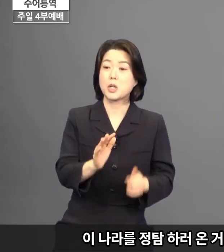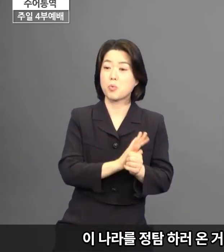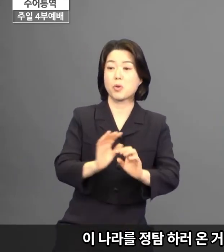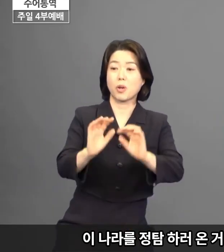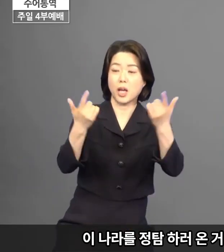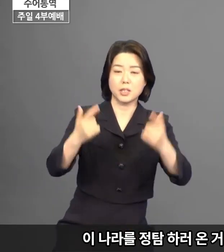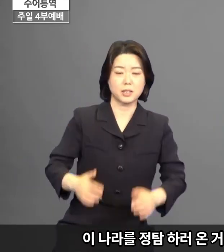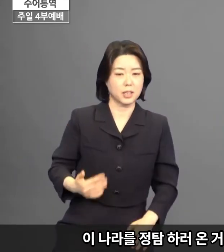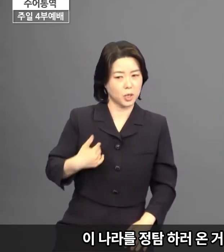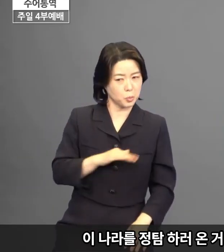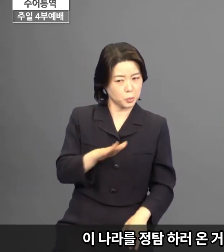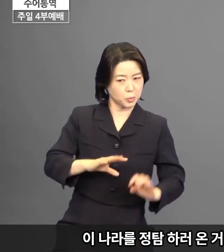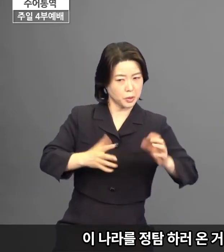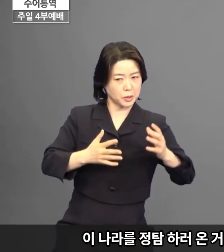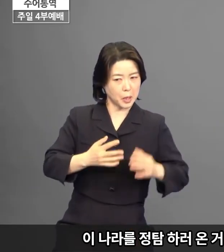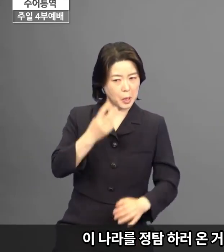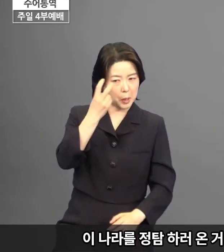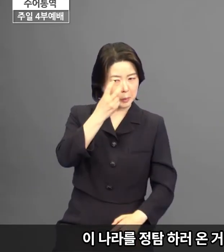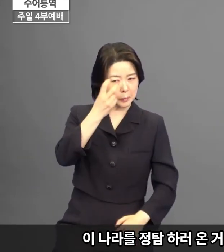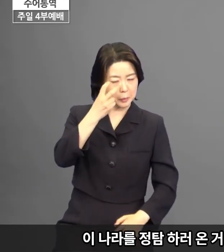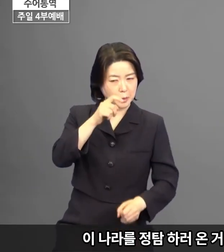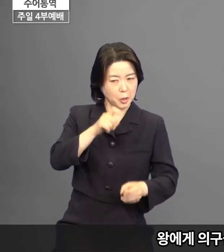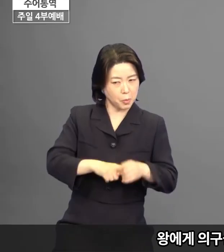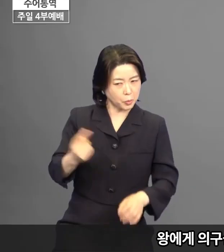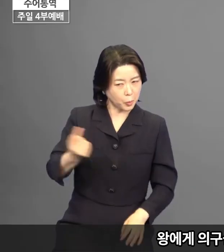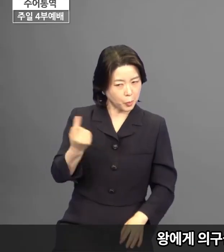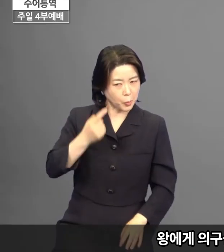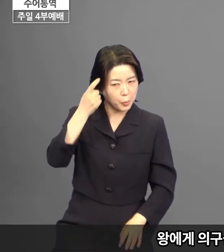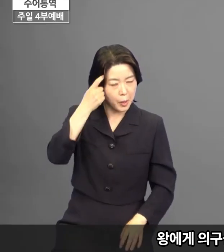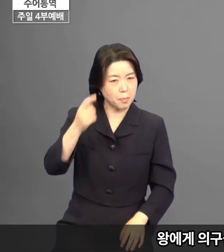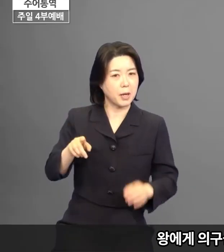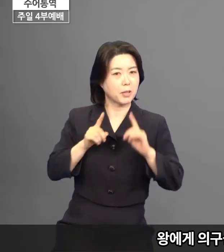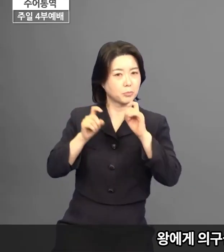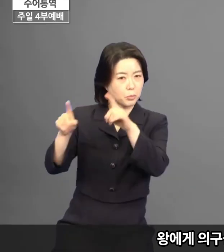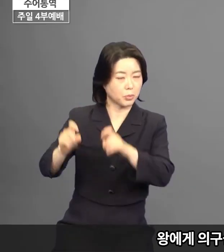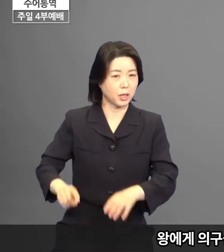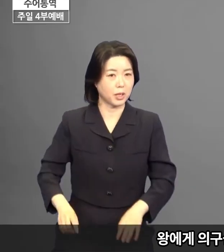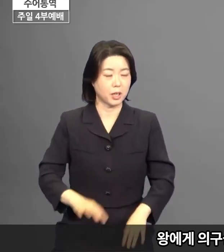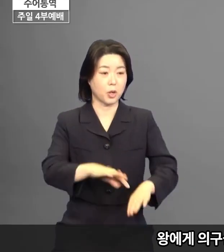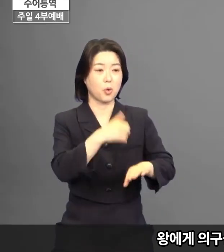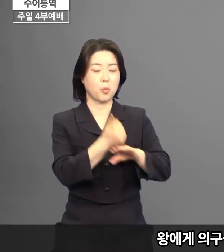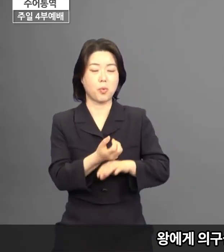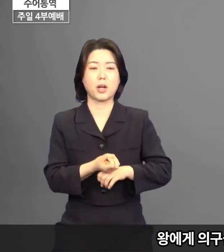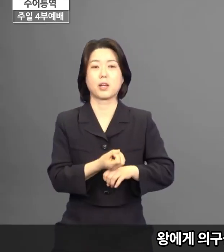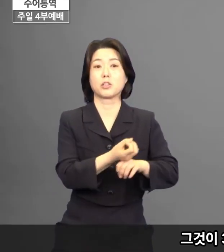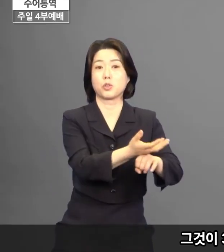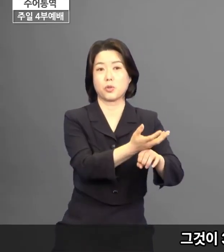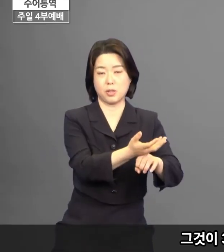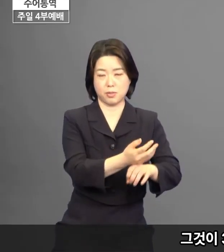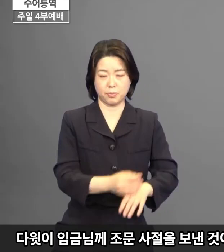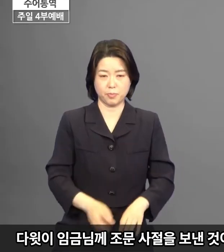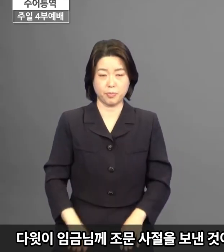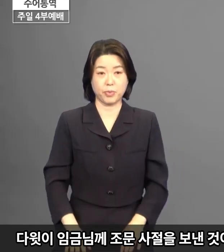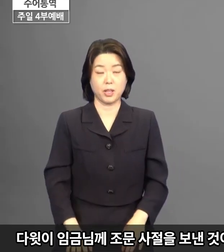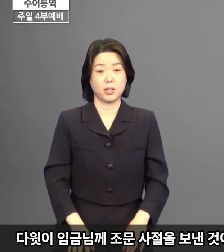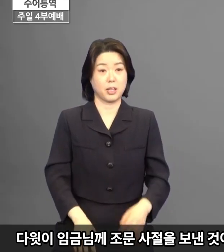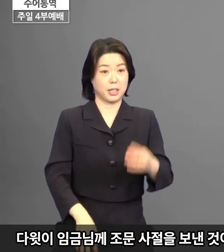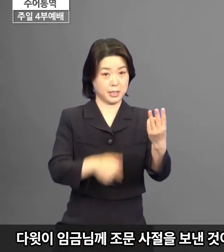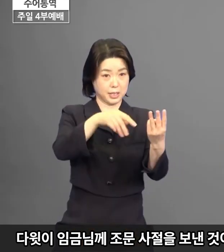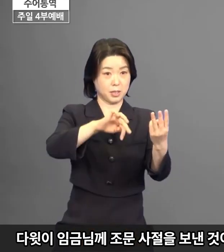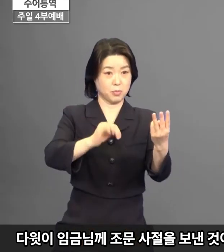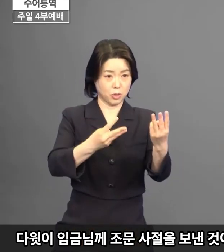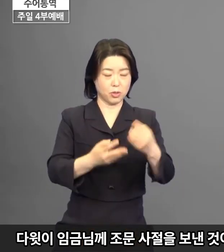정탐하러 온 거 아니겠습니까? 라고 하면서 왕에게 의구심을 품게 하죠. 그것이 3절입니다. 다윗이